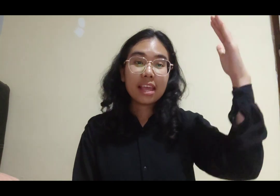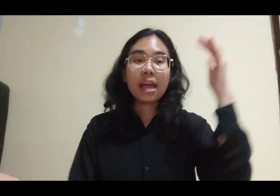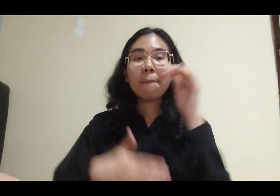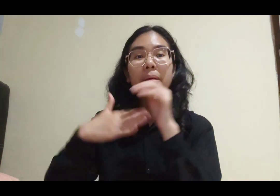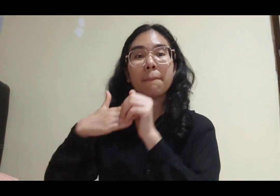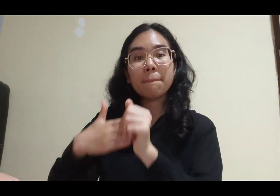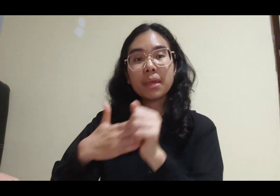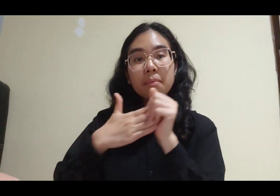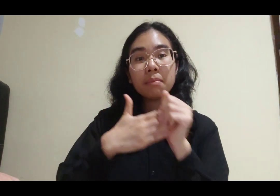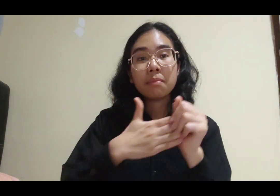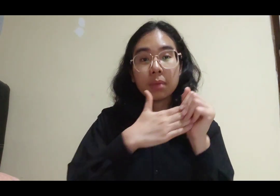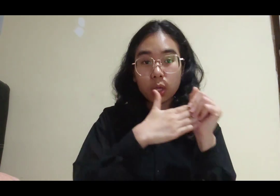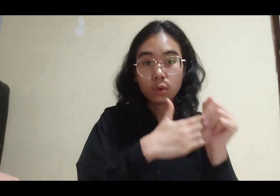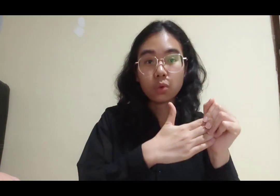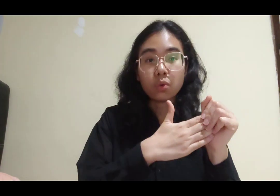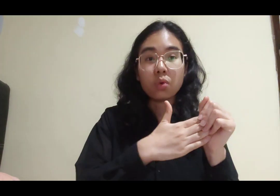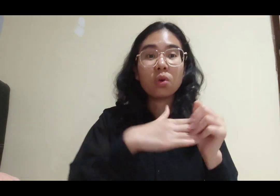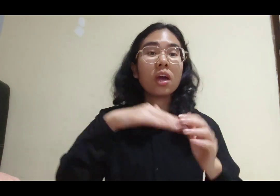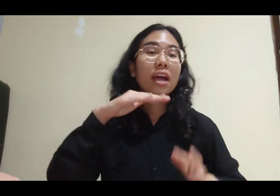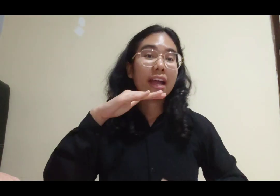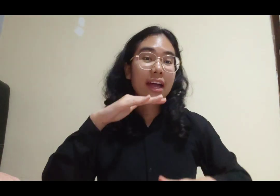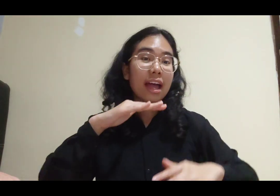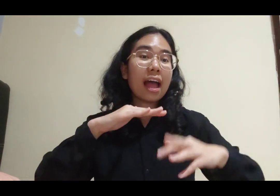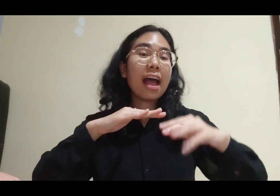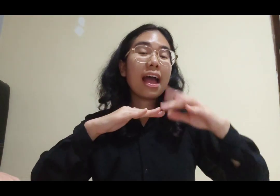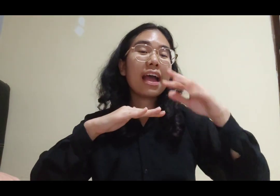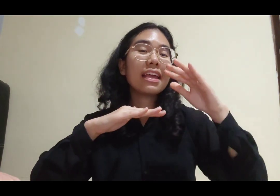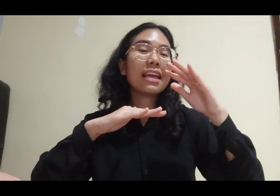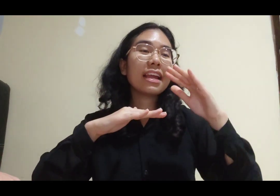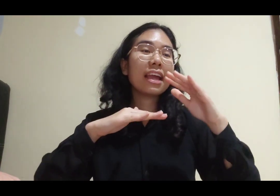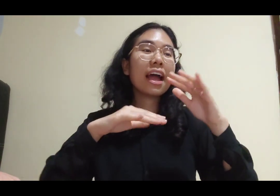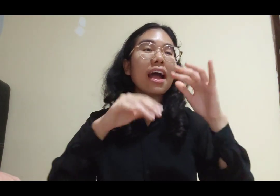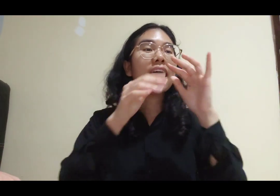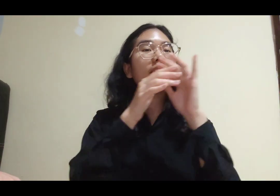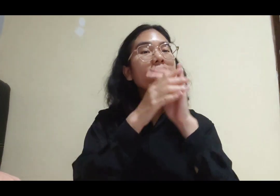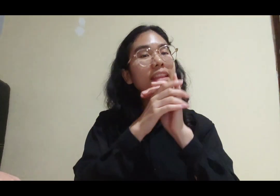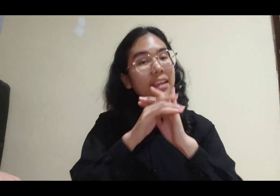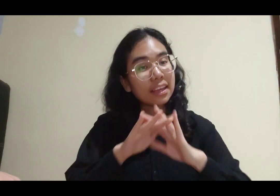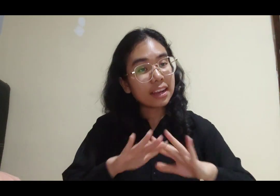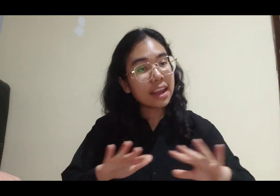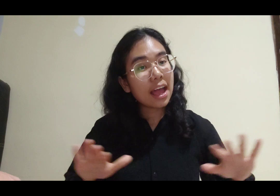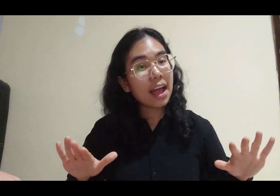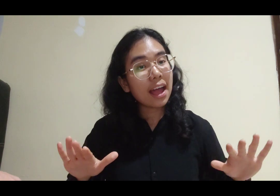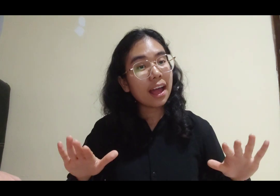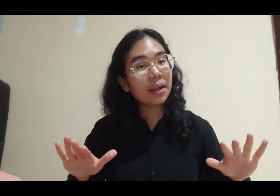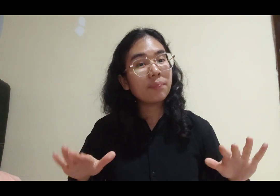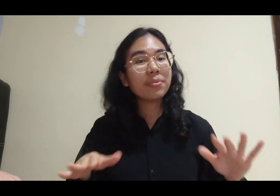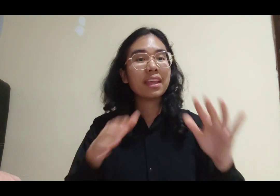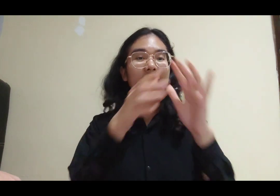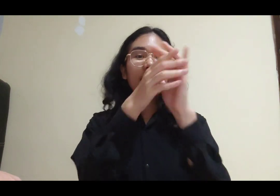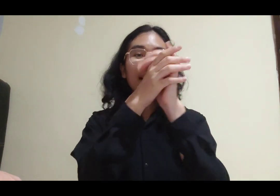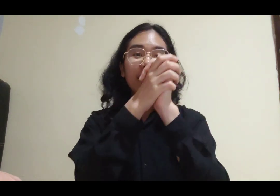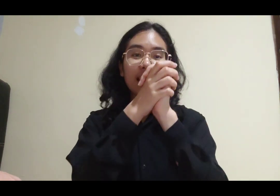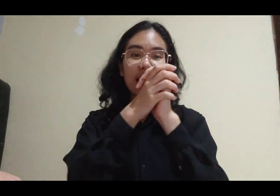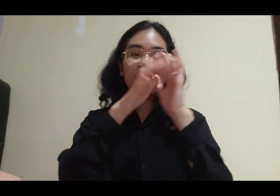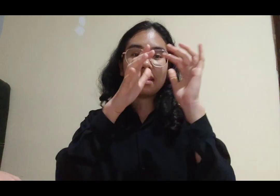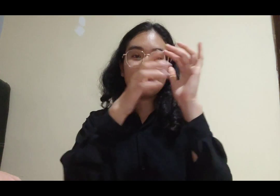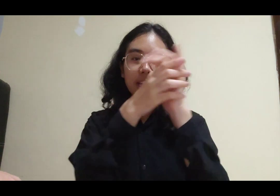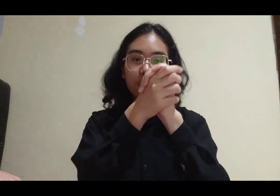Dia membimbingku ke air yang tenang. Tenang, jadi bisa di